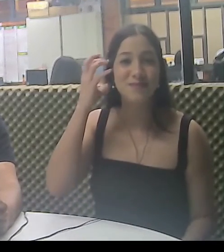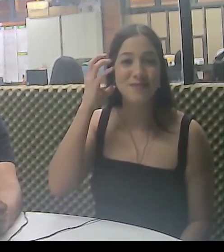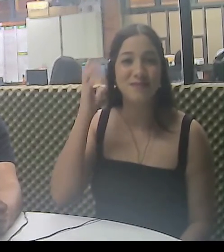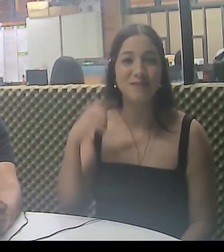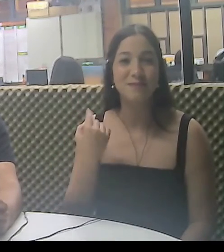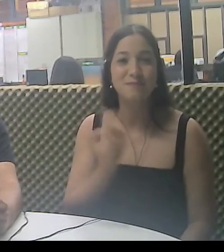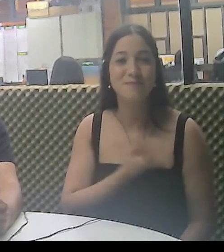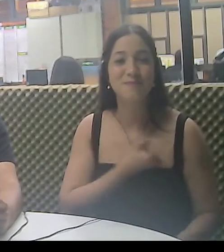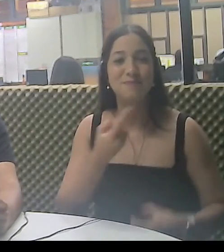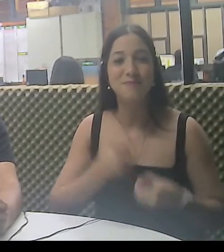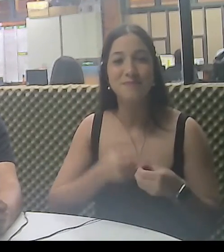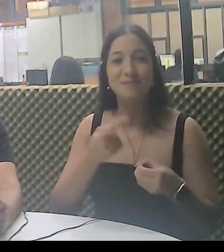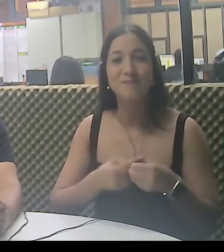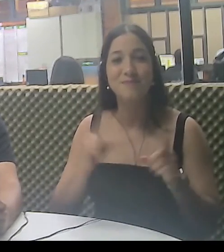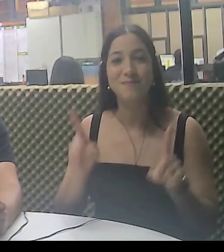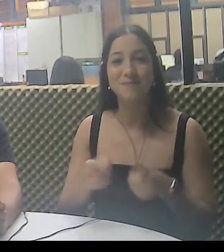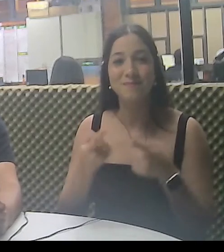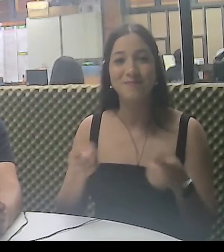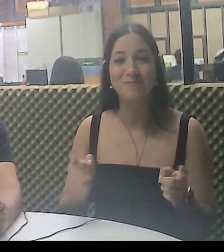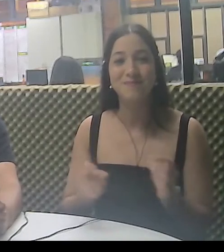Rádio Nossa Cidade.